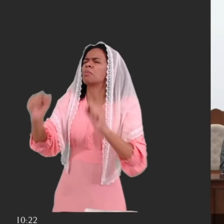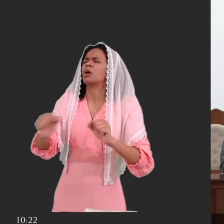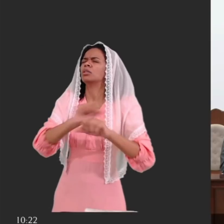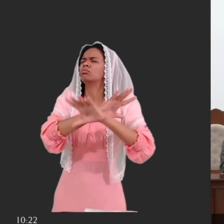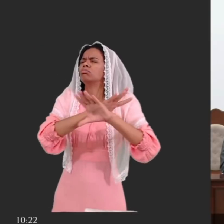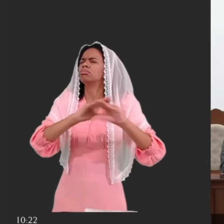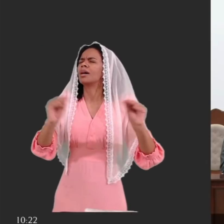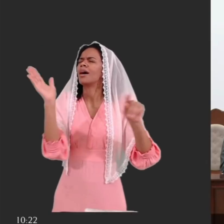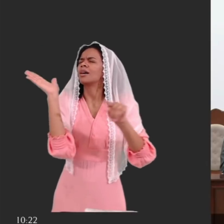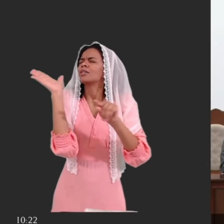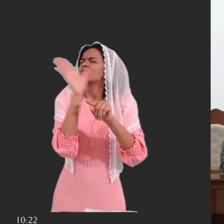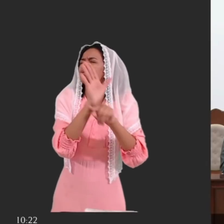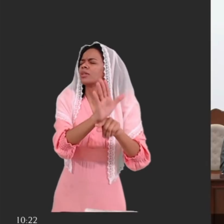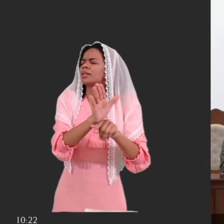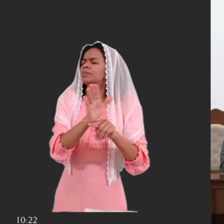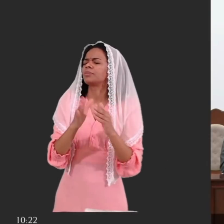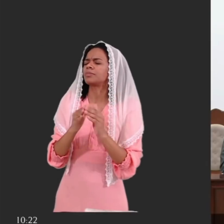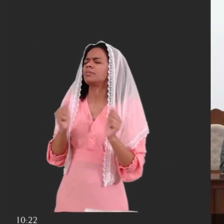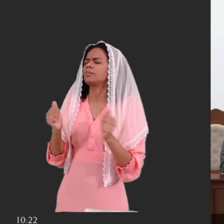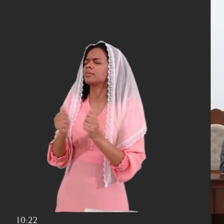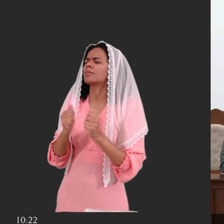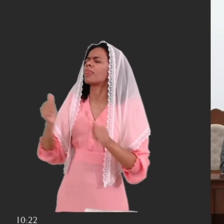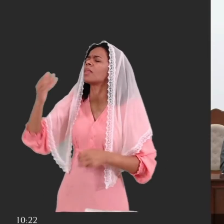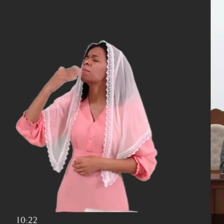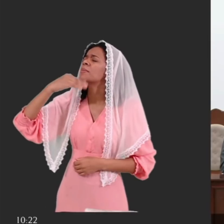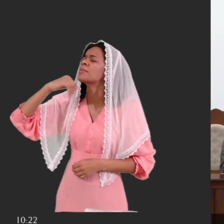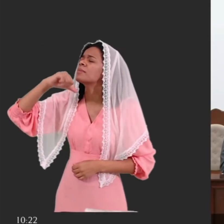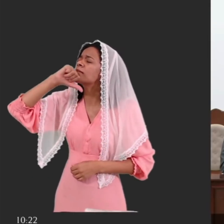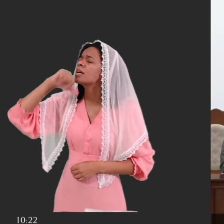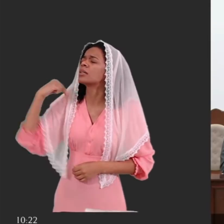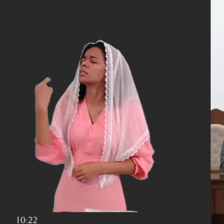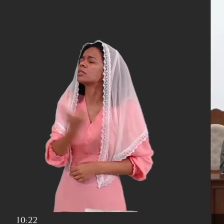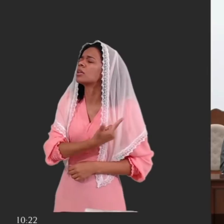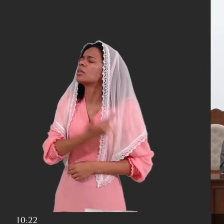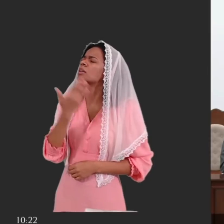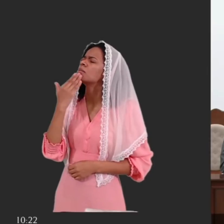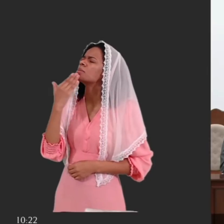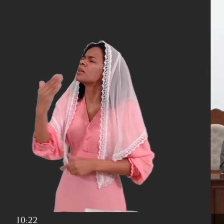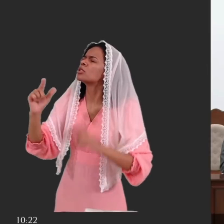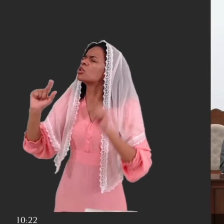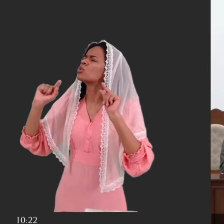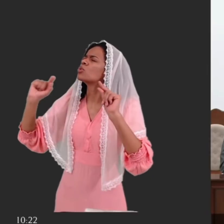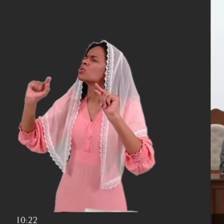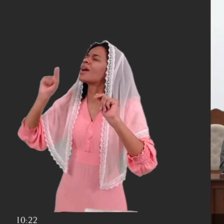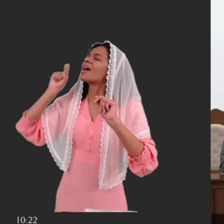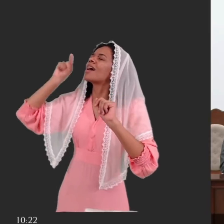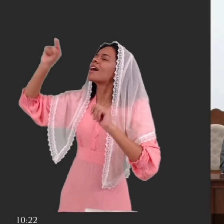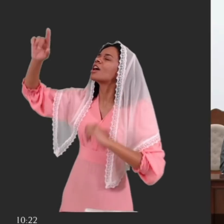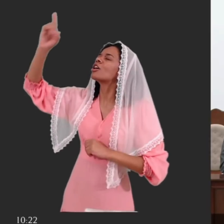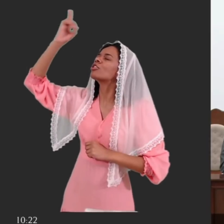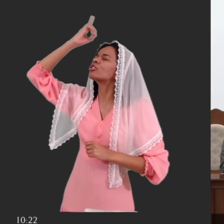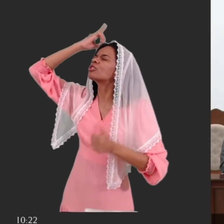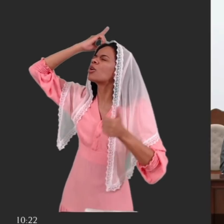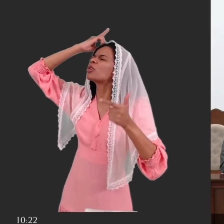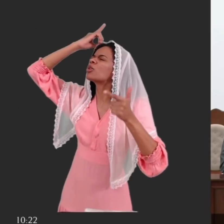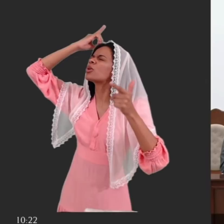E te pedimos também, ó Pai, derrama sobre nós os dons que estão na Tua